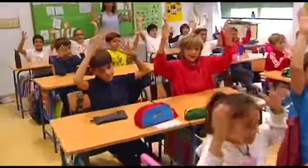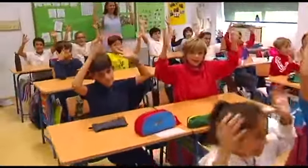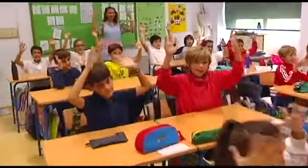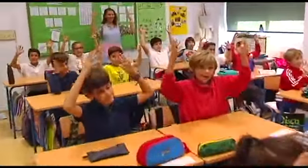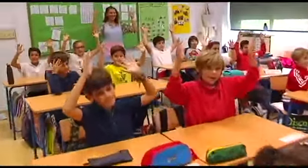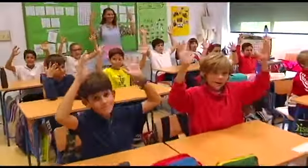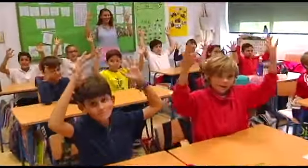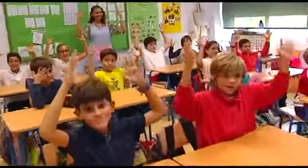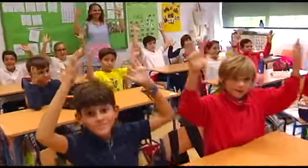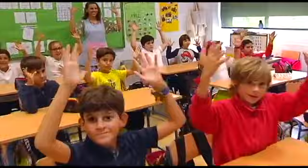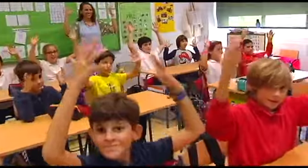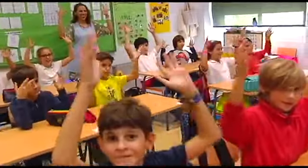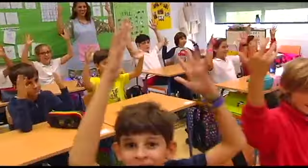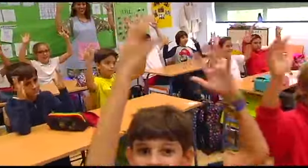Está en la lengua de ¡Sí!